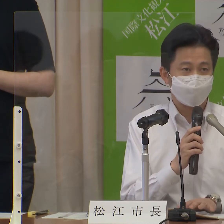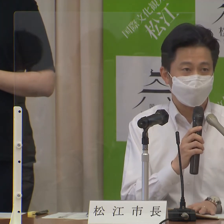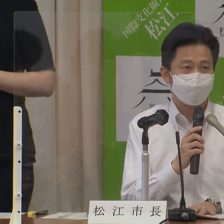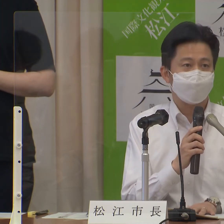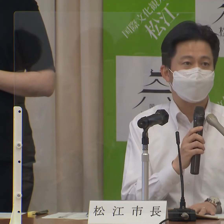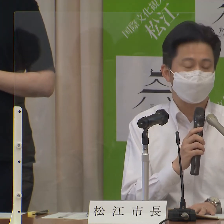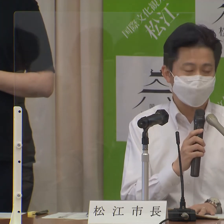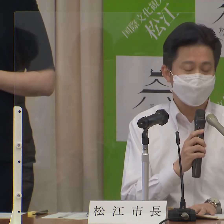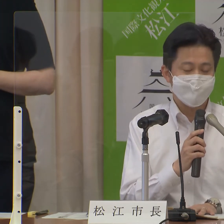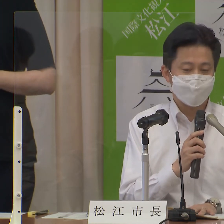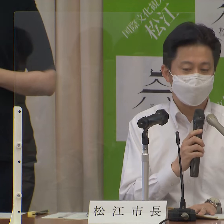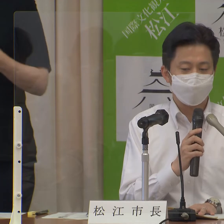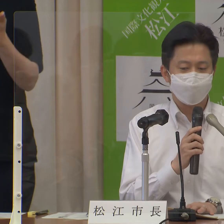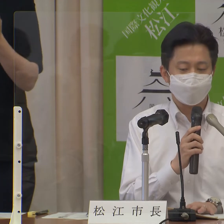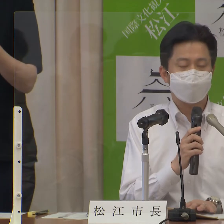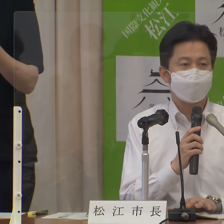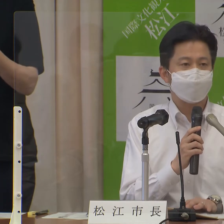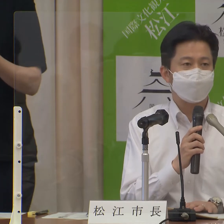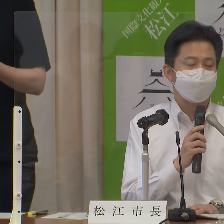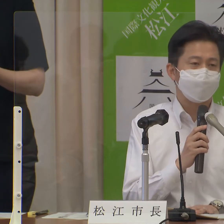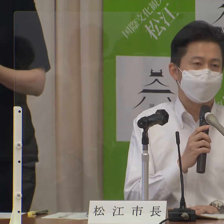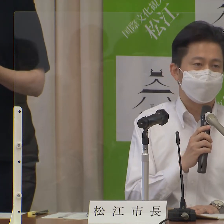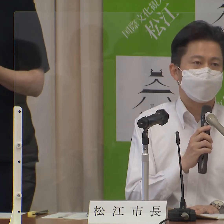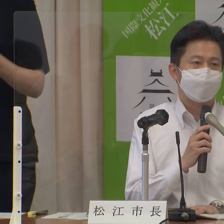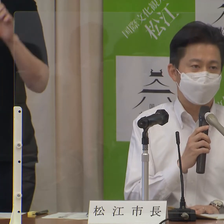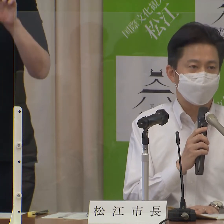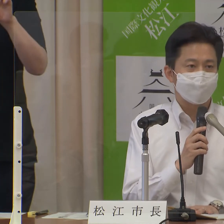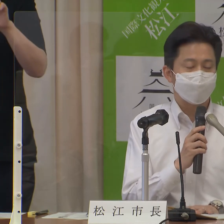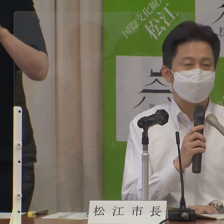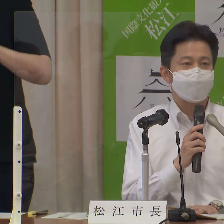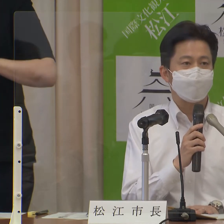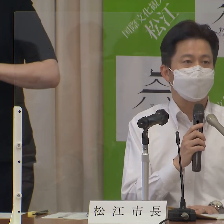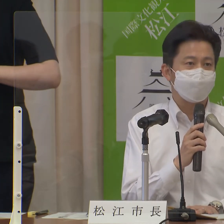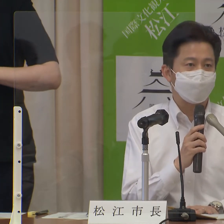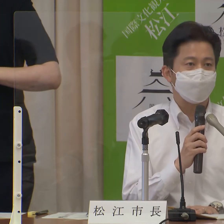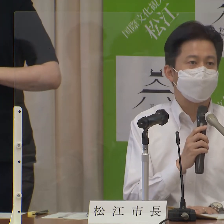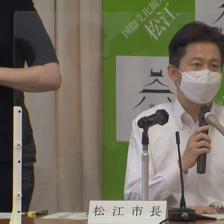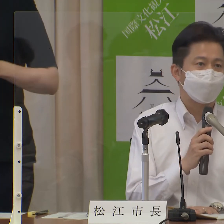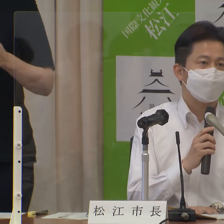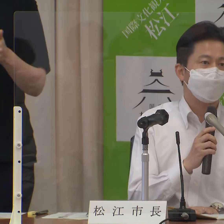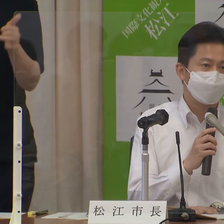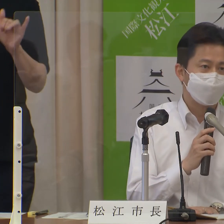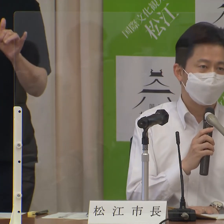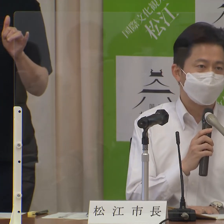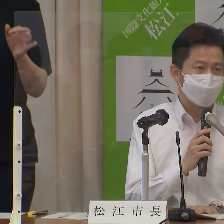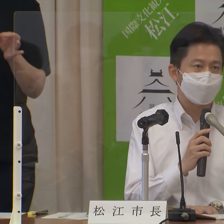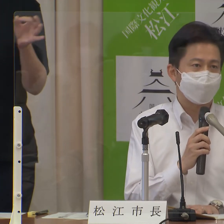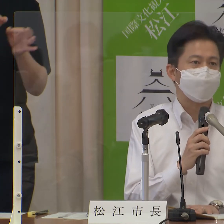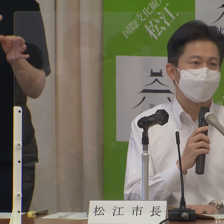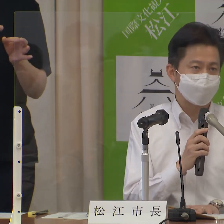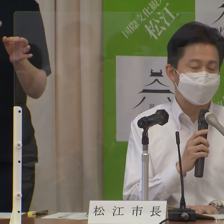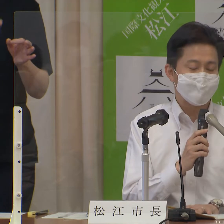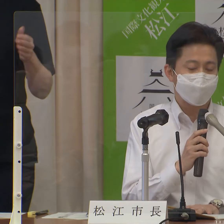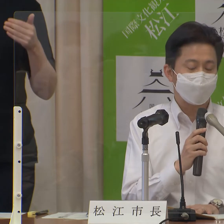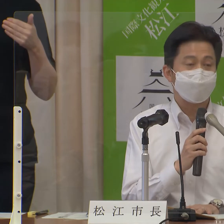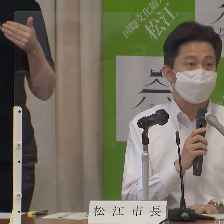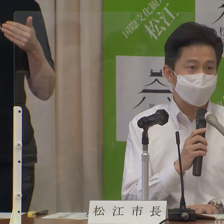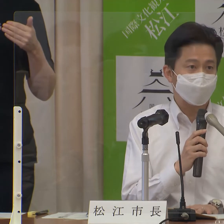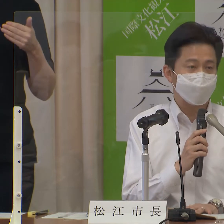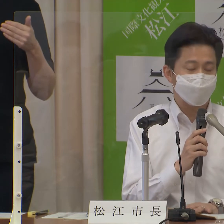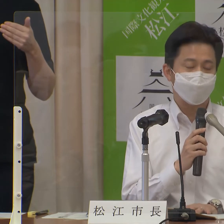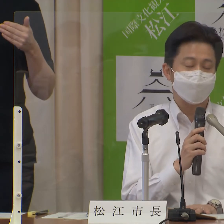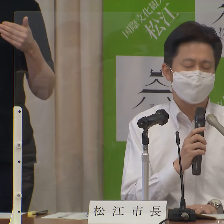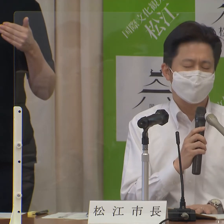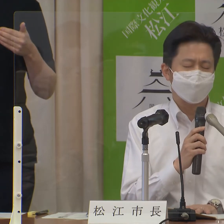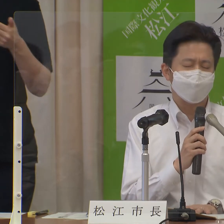知をしたいと思っておりますし、もちろん社会経済活動についても感染防止と両立を図っていきたいというふうに考えておりますので、できるだ